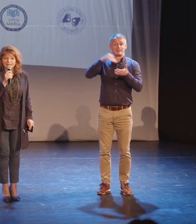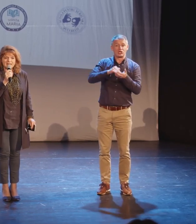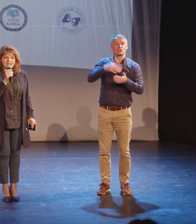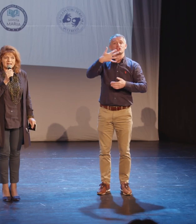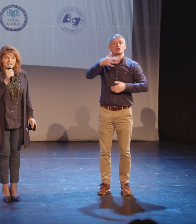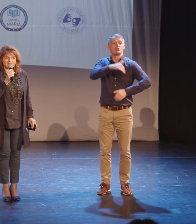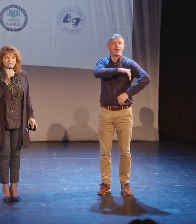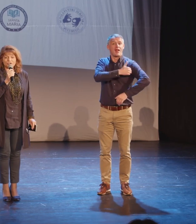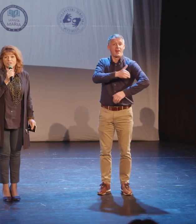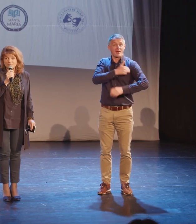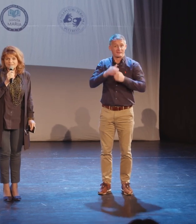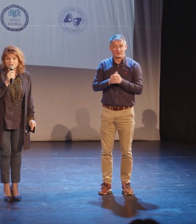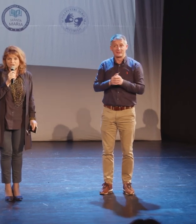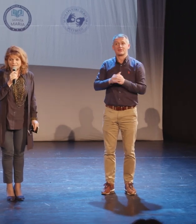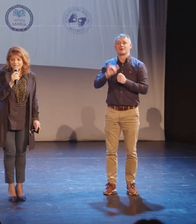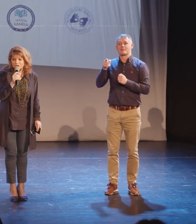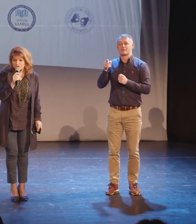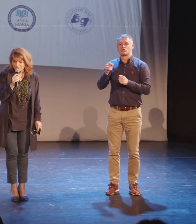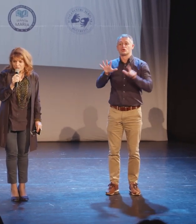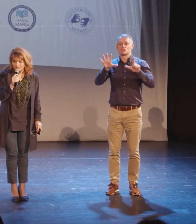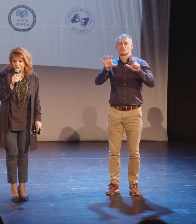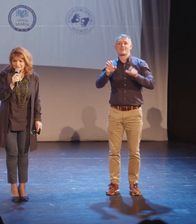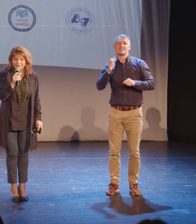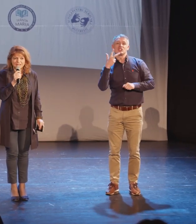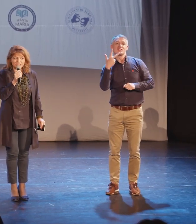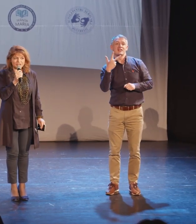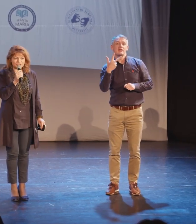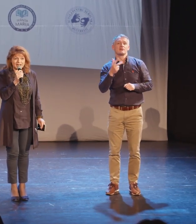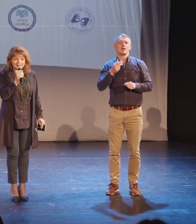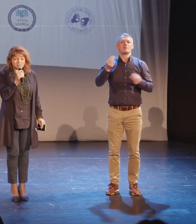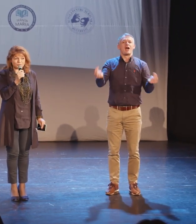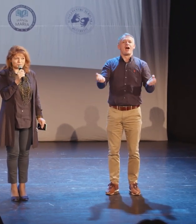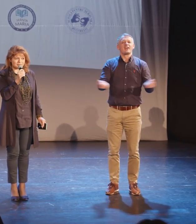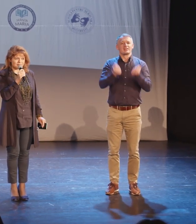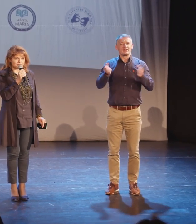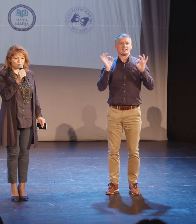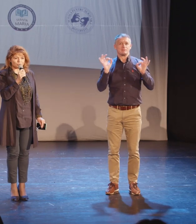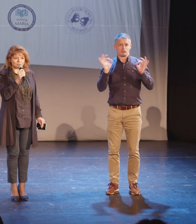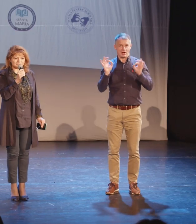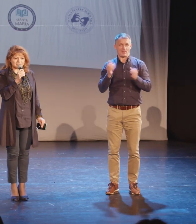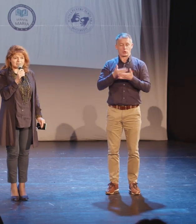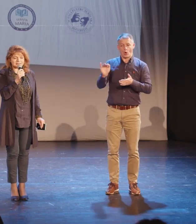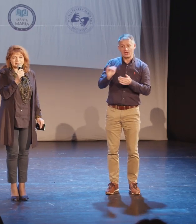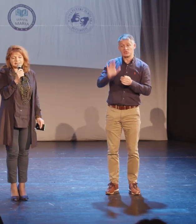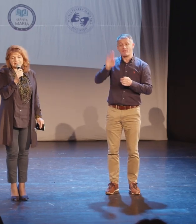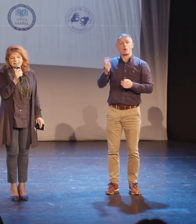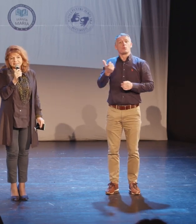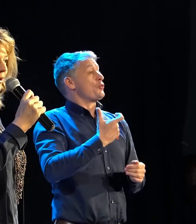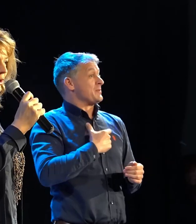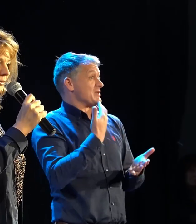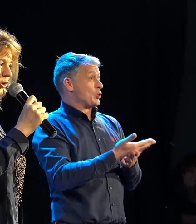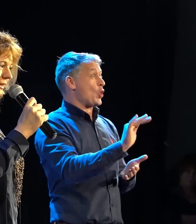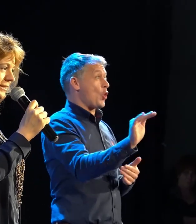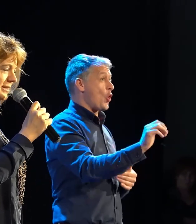elevi, are și 73 de cercuri și are pentru dumneavoastră oportunități de